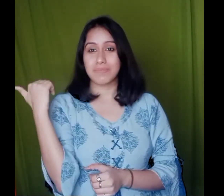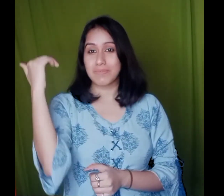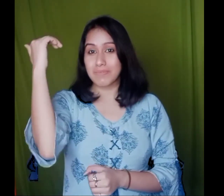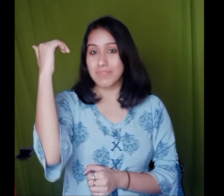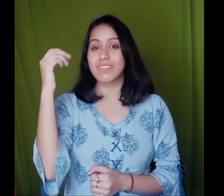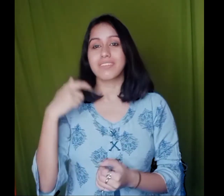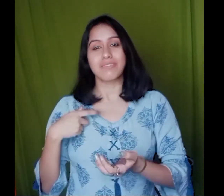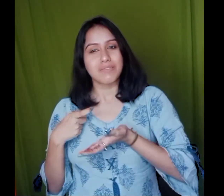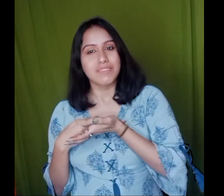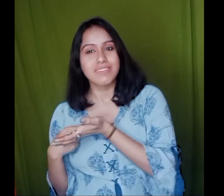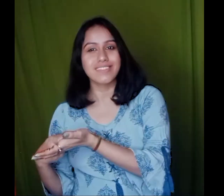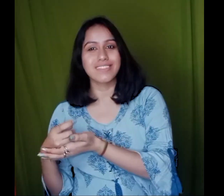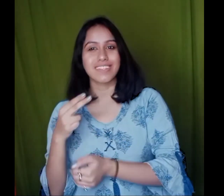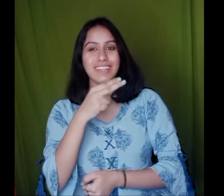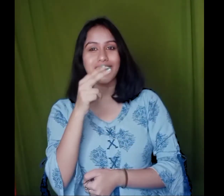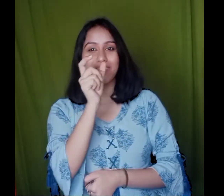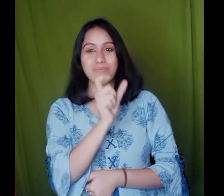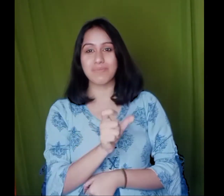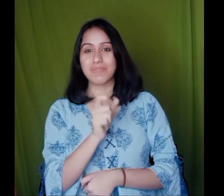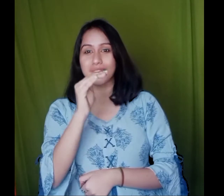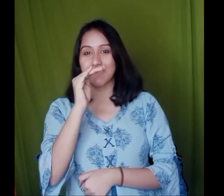लक्ष्मण जी ने, जबकि उन्हें तो वनवास मिला भी नहीं था।